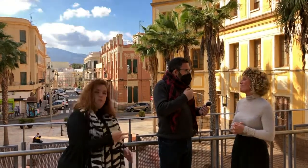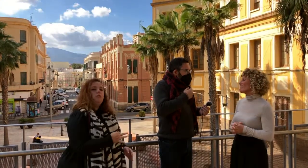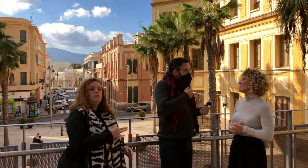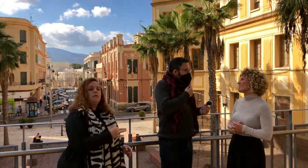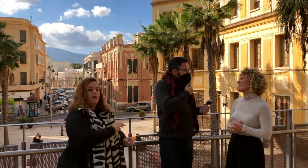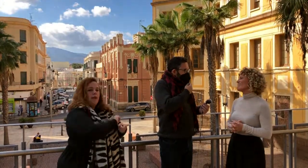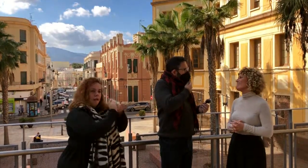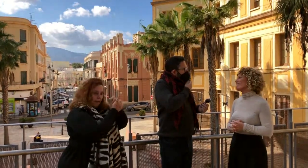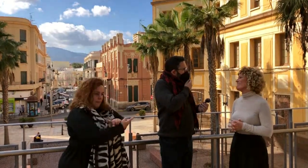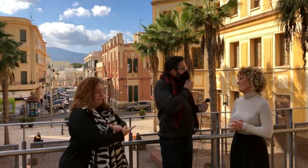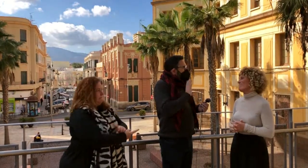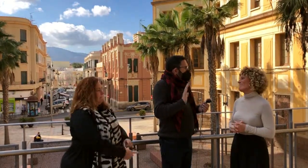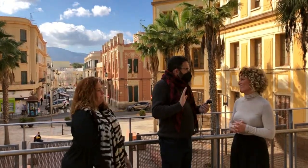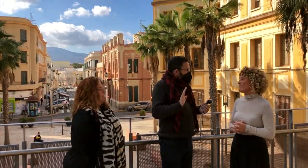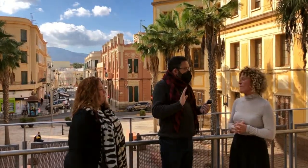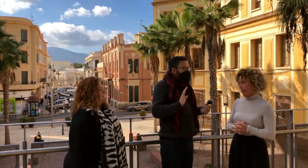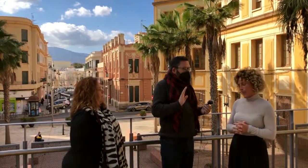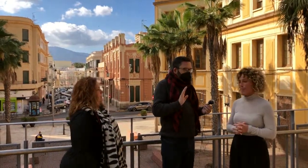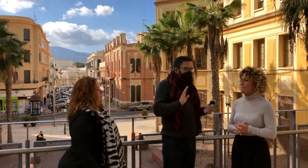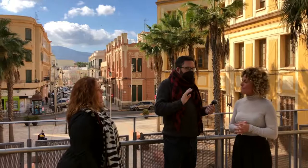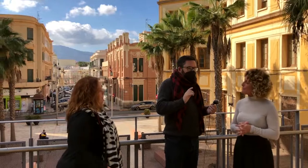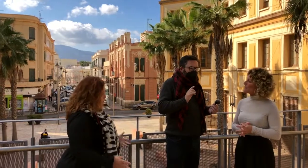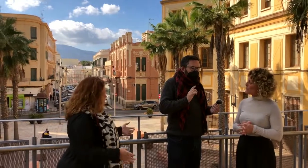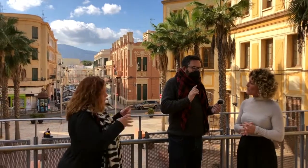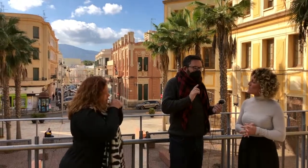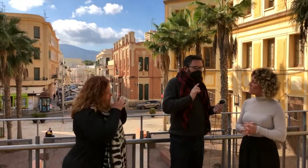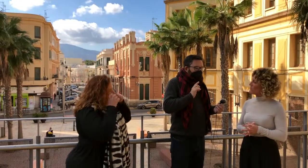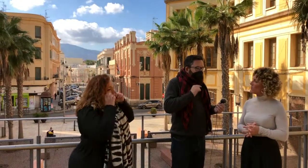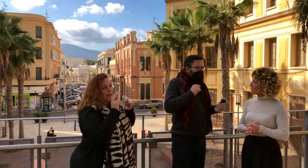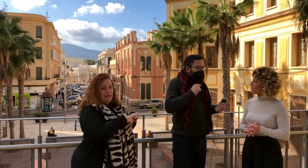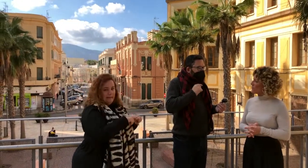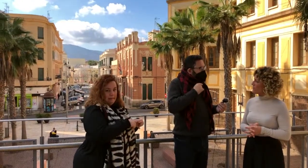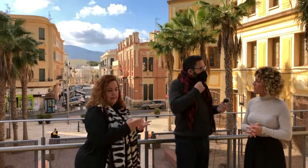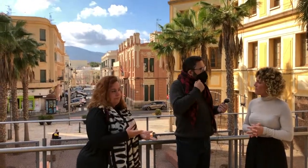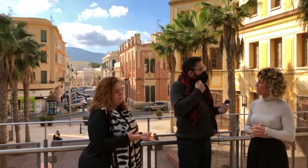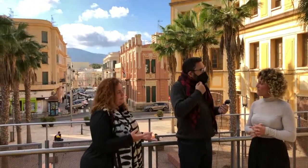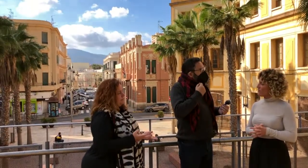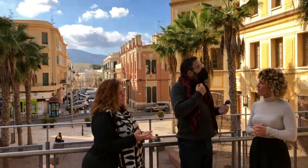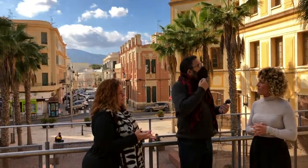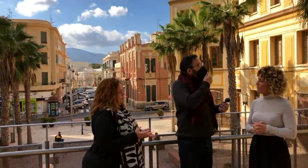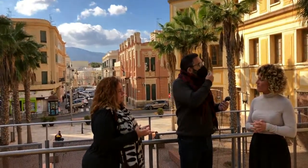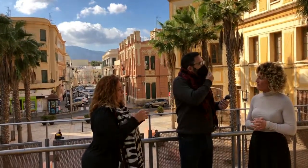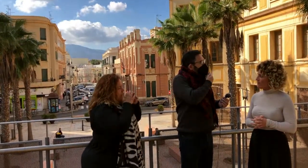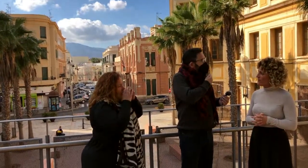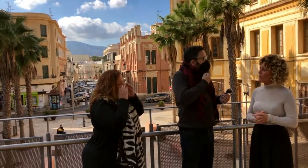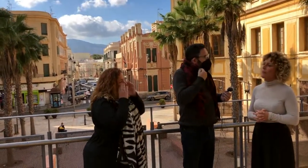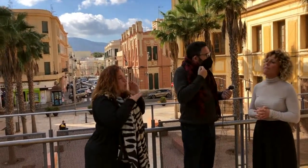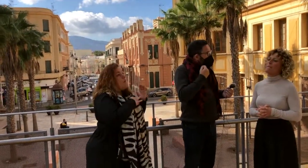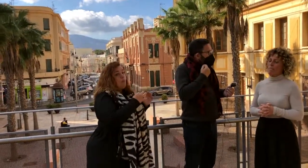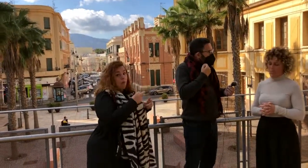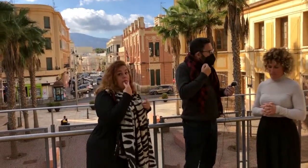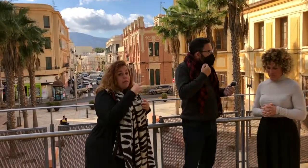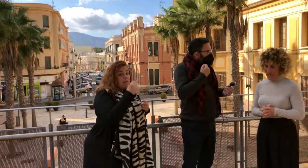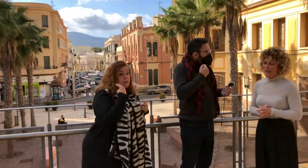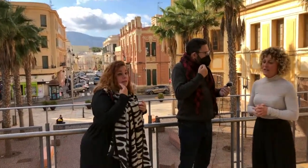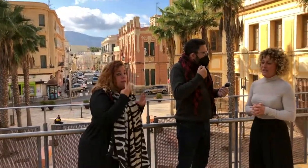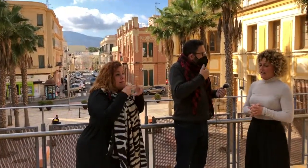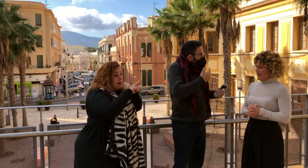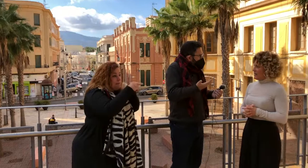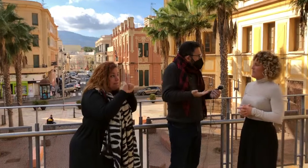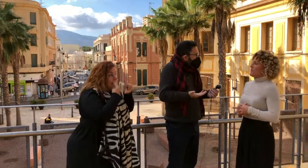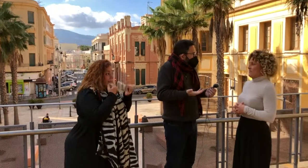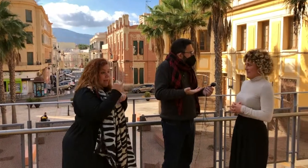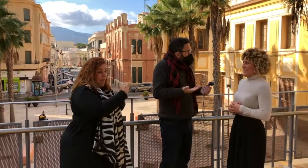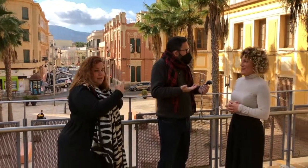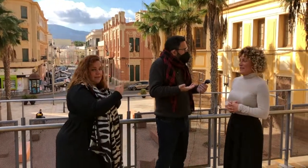ocurre. Yo llevo esta mascarilla negra, hemos dicho, ¿no? Negra. ¿Hay opciones de mascarillas que se pueda ver la boca? O sea, eso